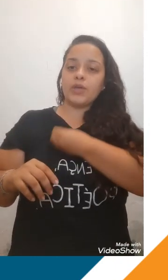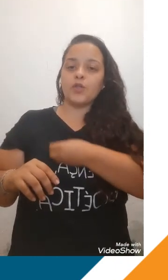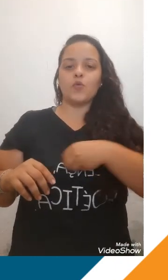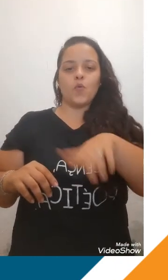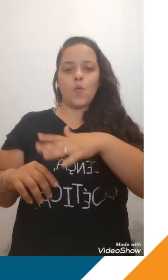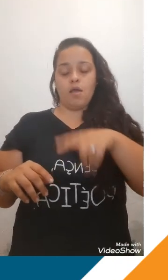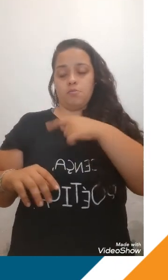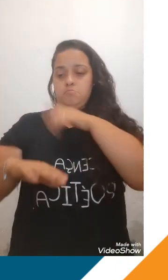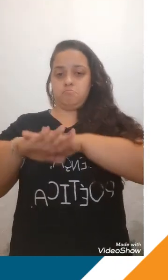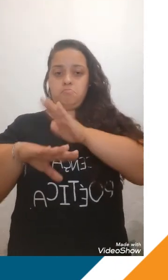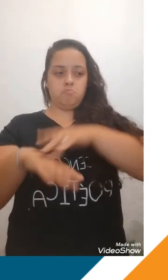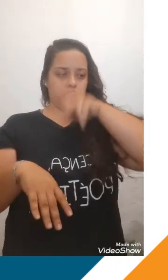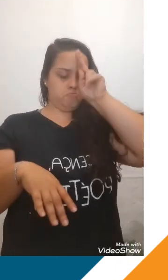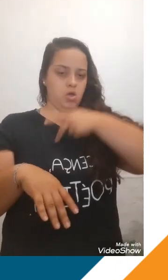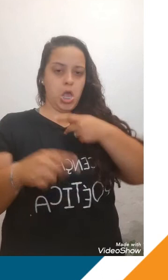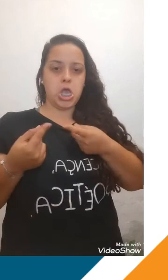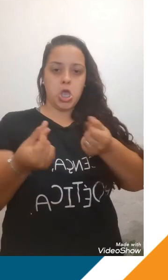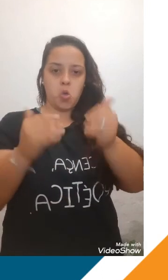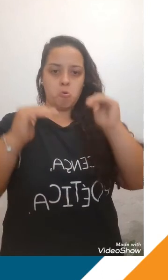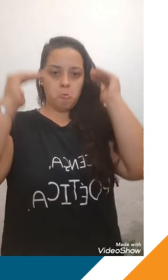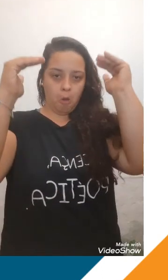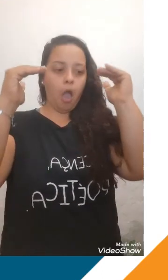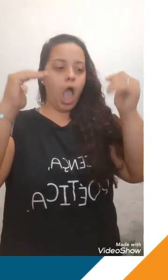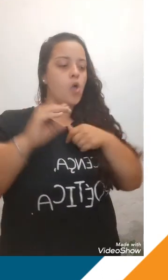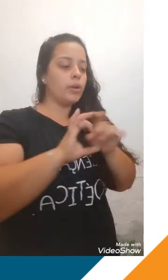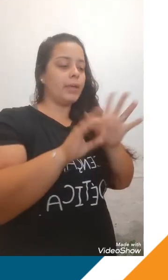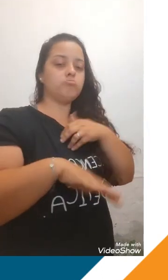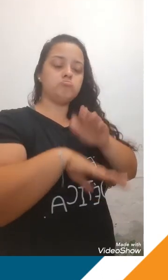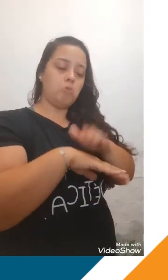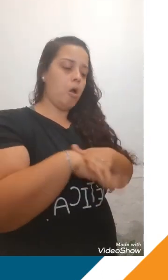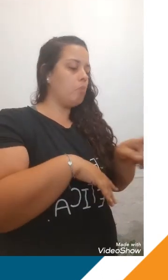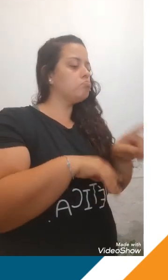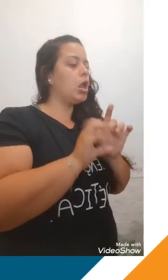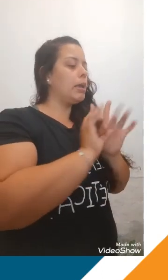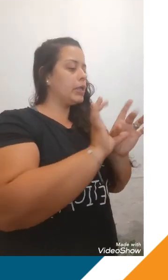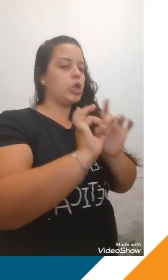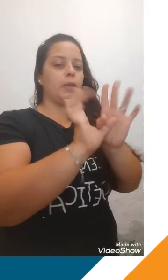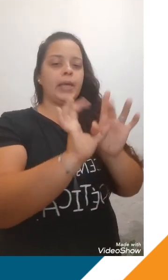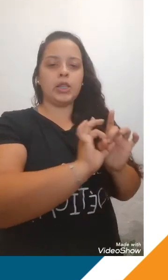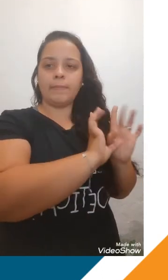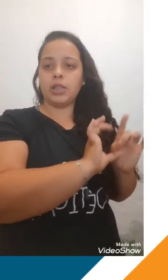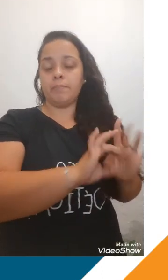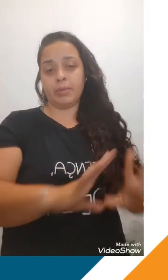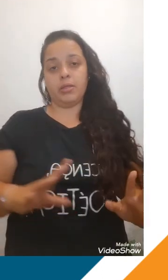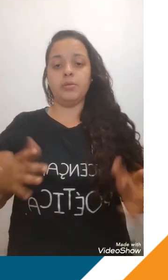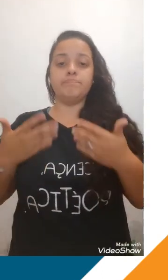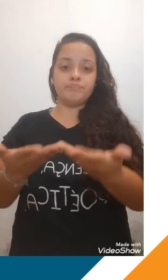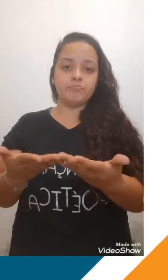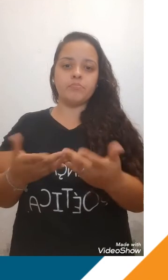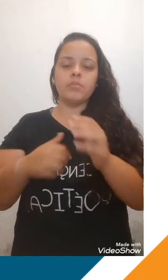seria aí uma libertação que partisse dos senhores de escravos para